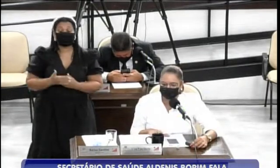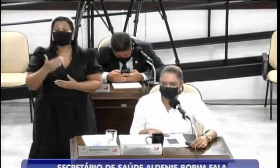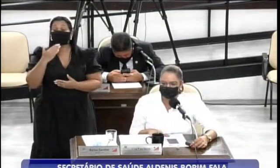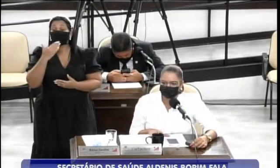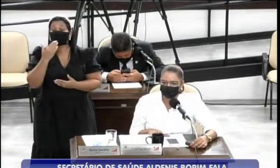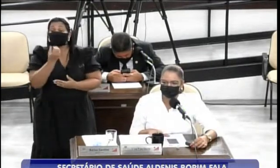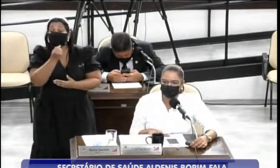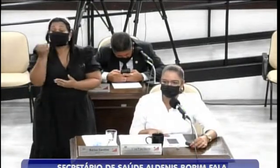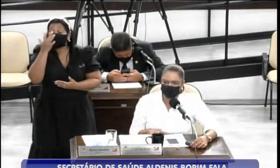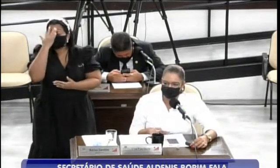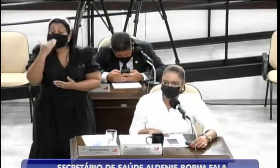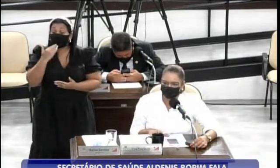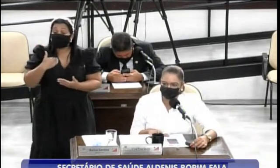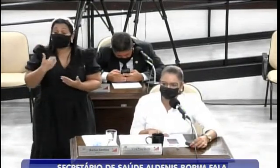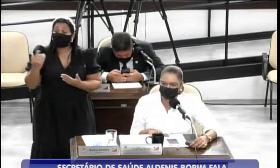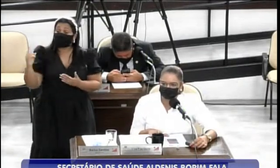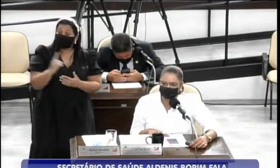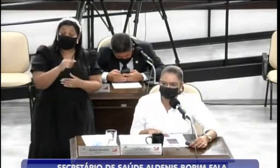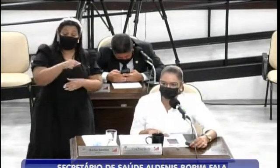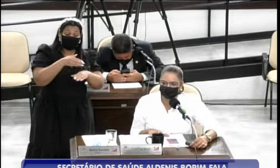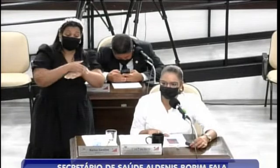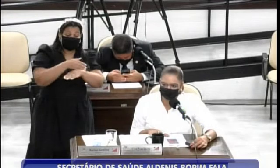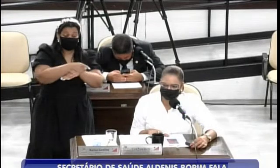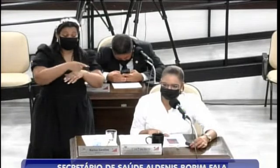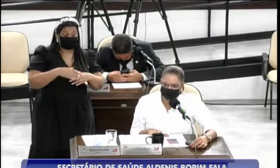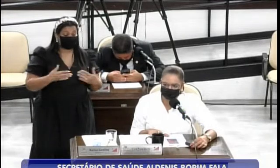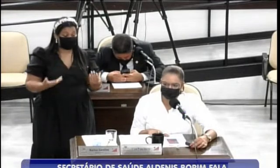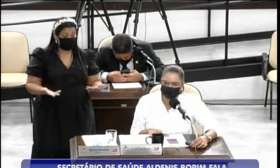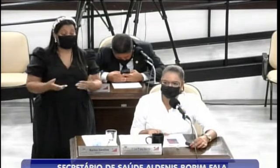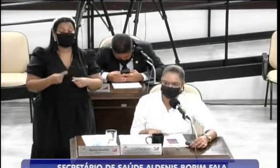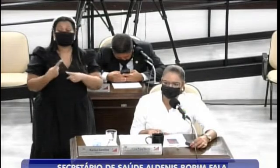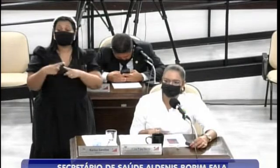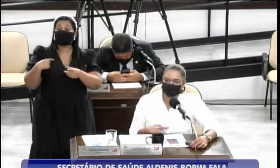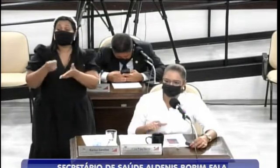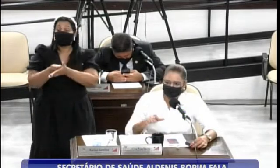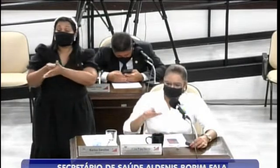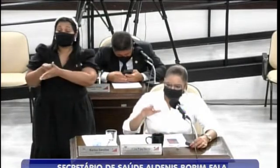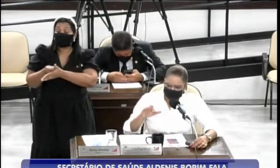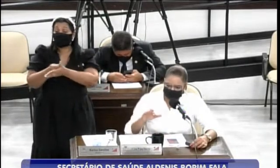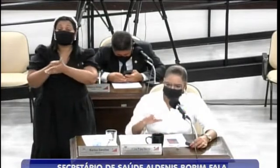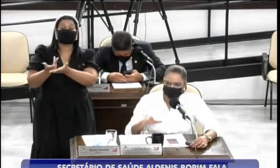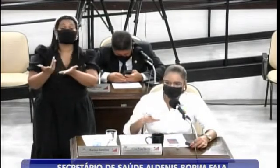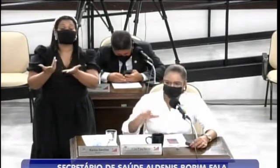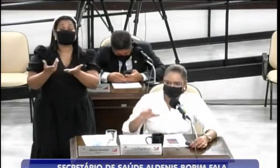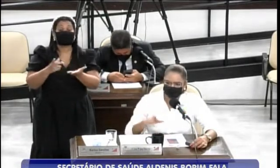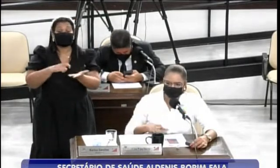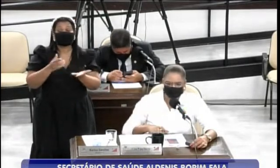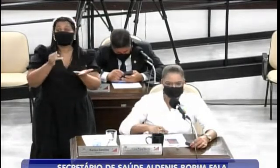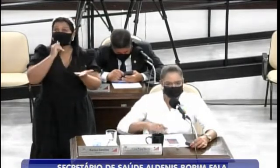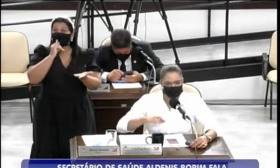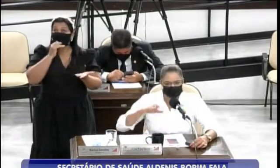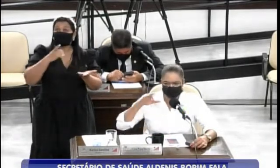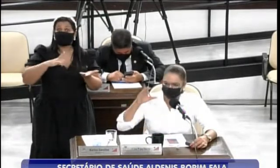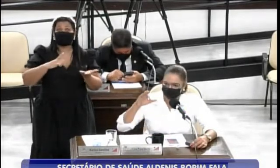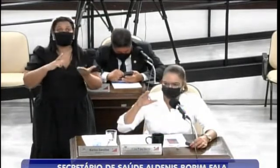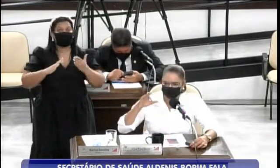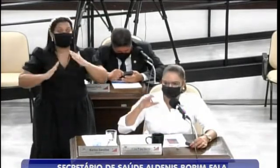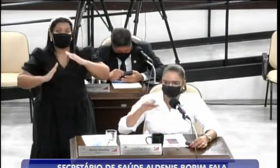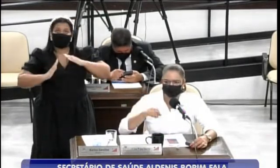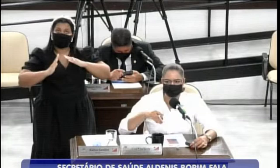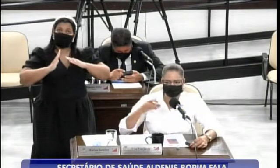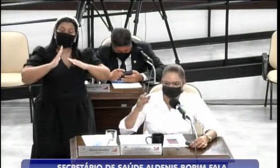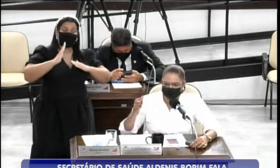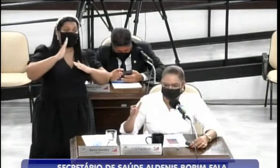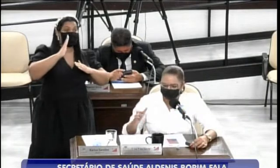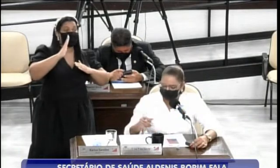demanda, né? Porque as nossas UPAs, elas encontram-se com uma demanda oscilosa. Tem dia que ela está super